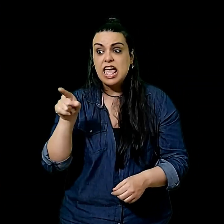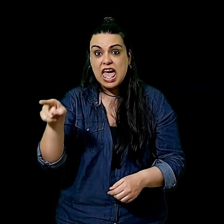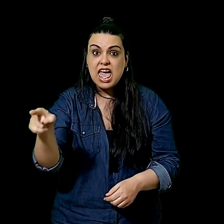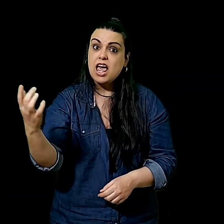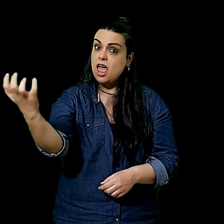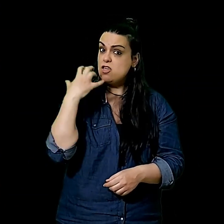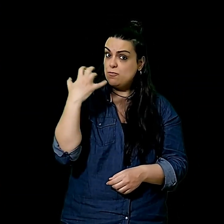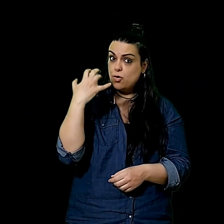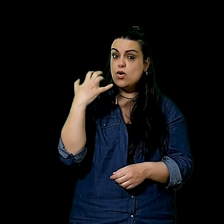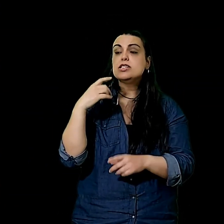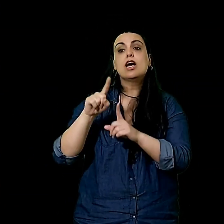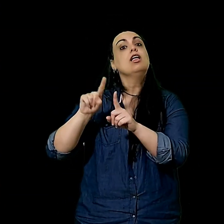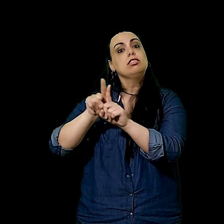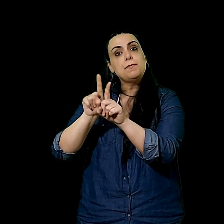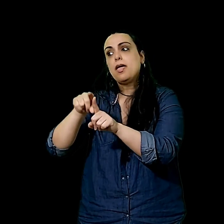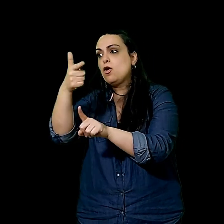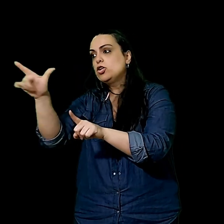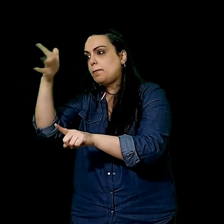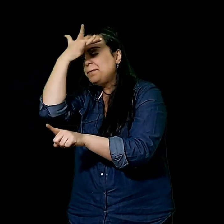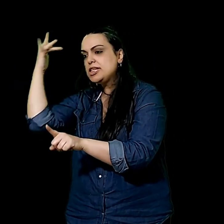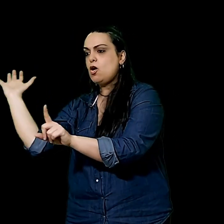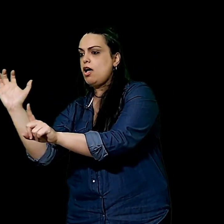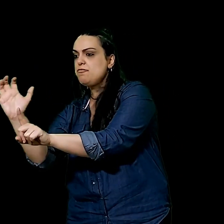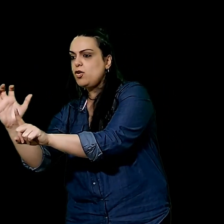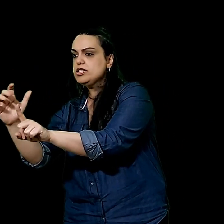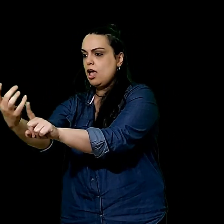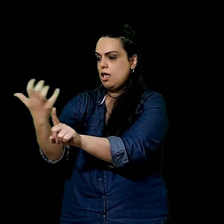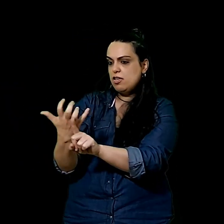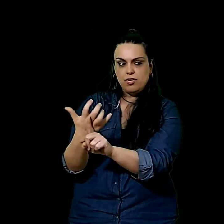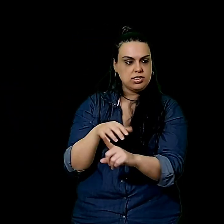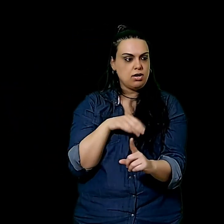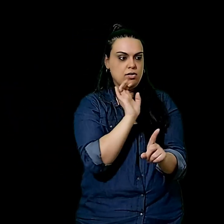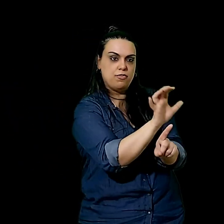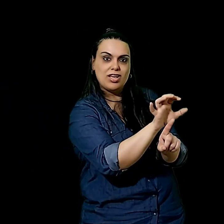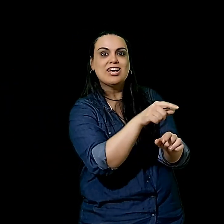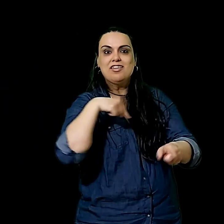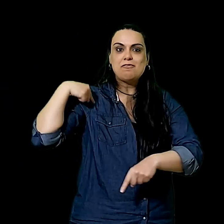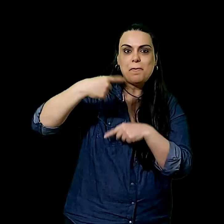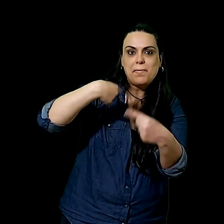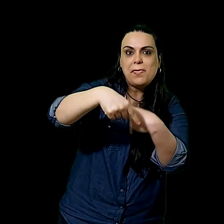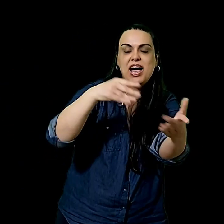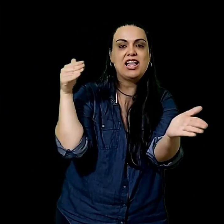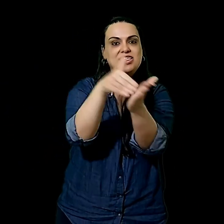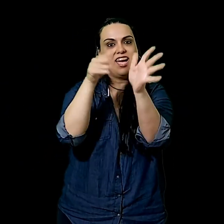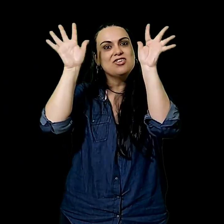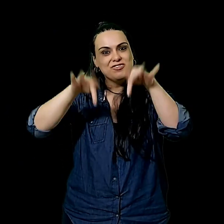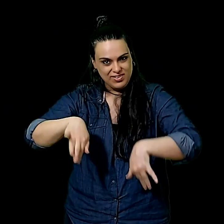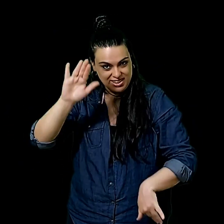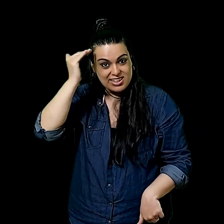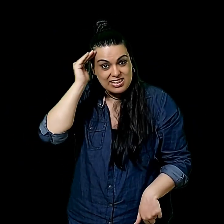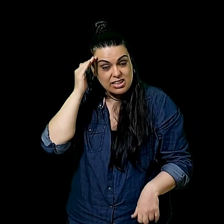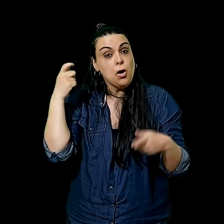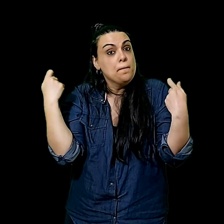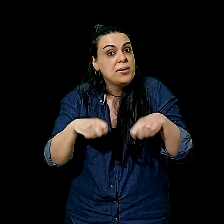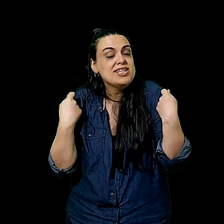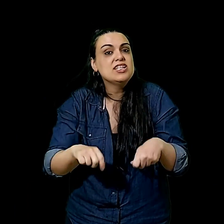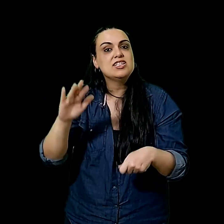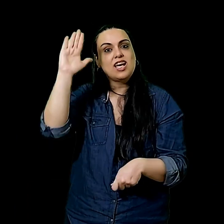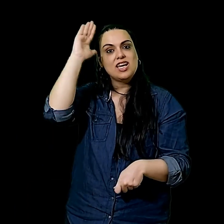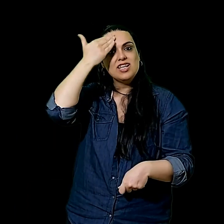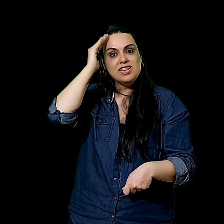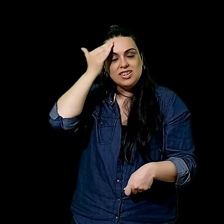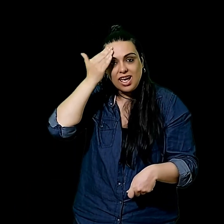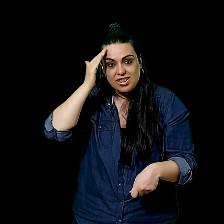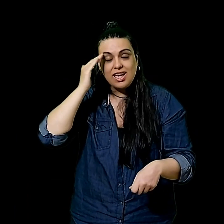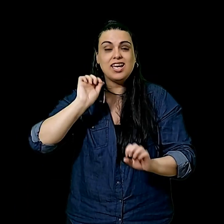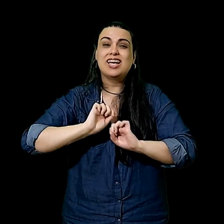ela também tem alguém aonde ela vem passando sucessivamente e assim até o final. Então a gente precisa compreender